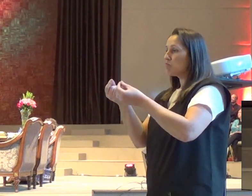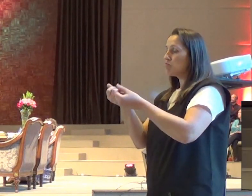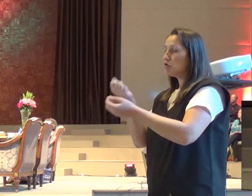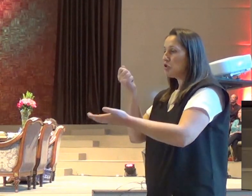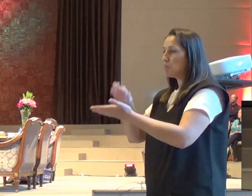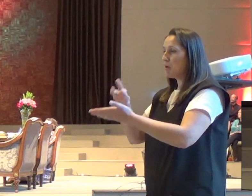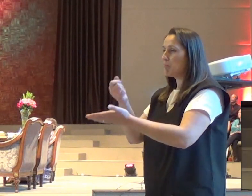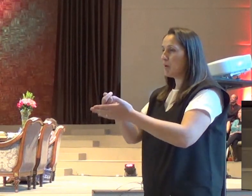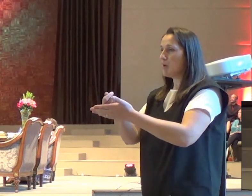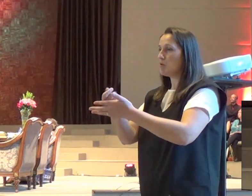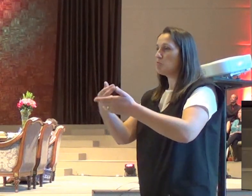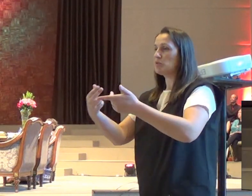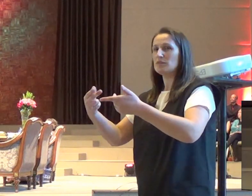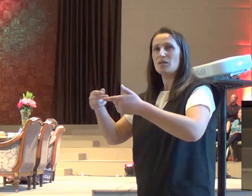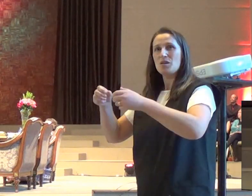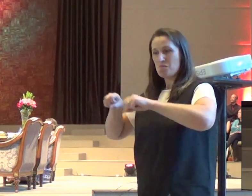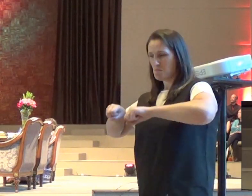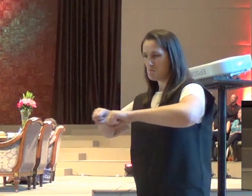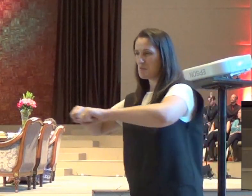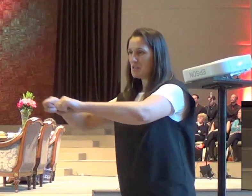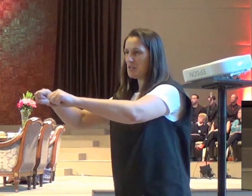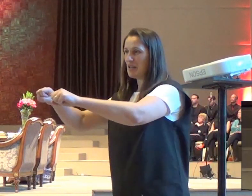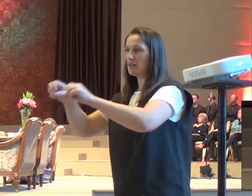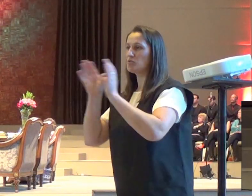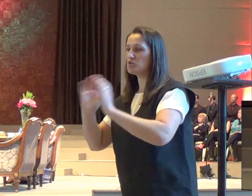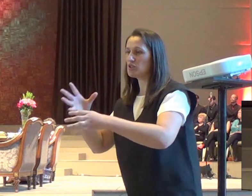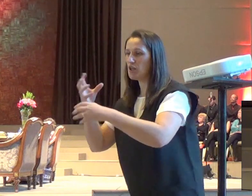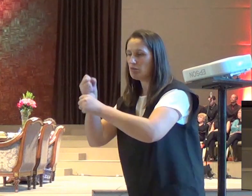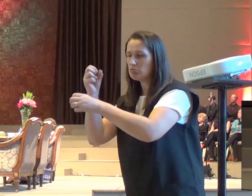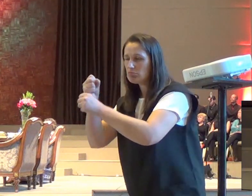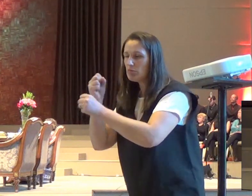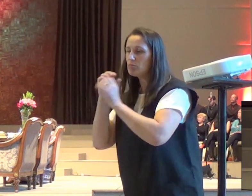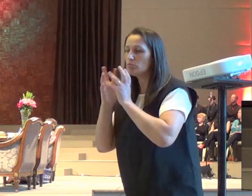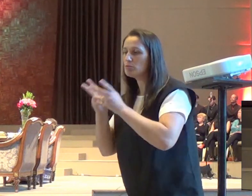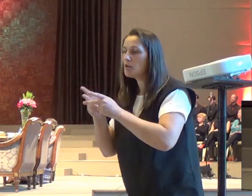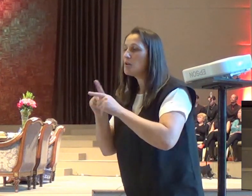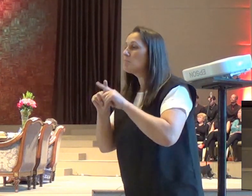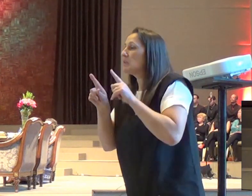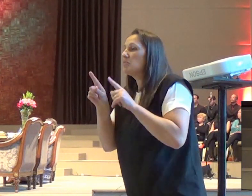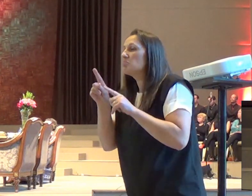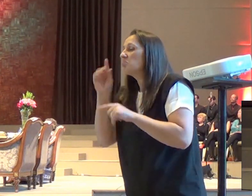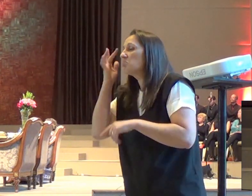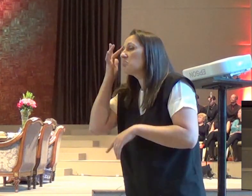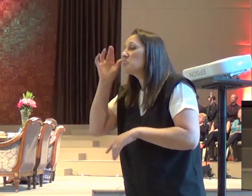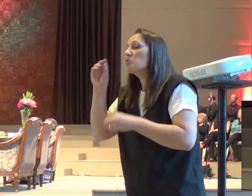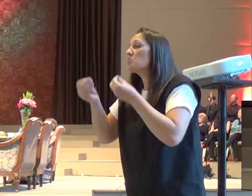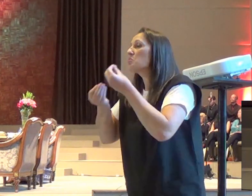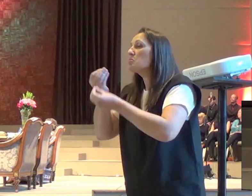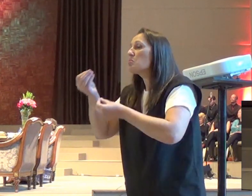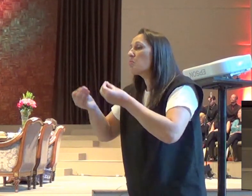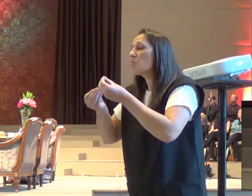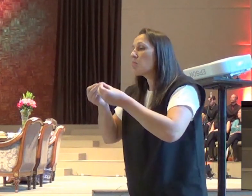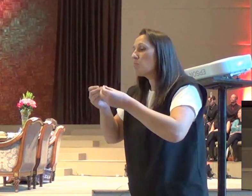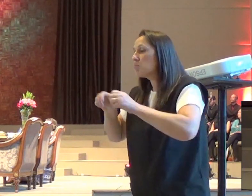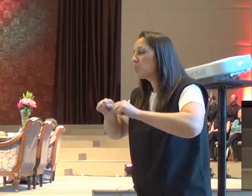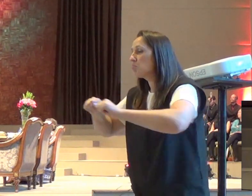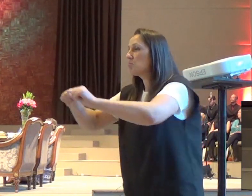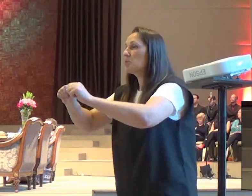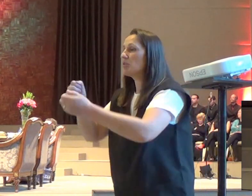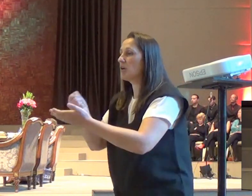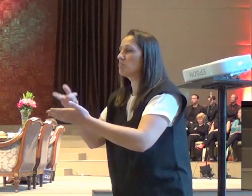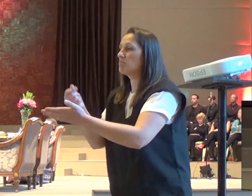sobreviver? Eu já fiz todas as contas, está aqui o aluguel, mas não tenho ideia de quanto a gente gasta em mercado